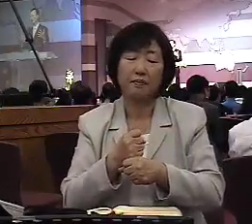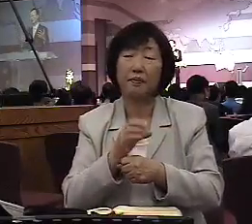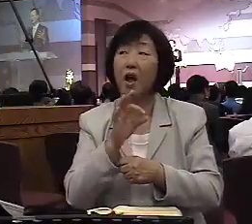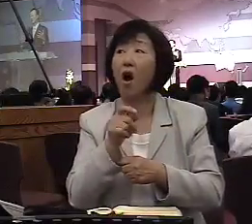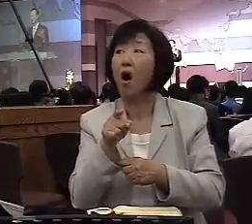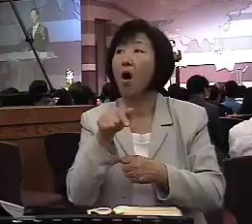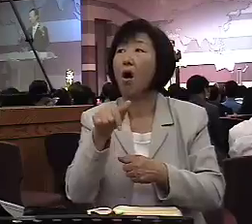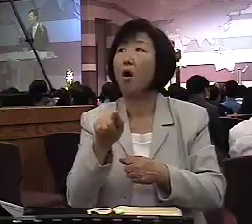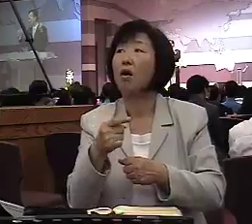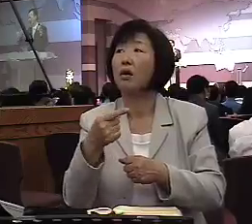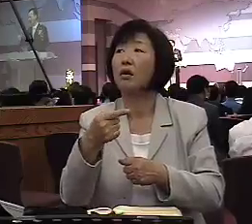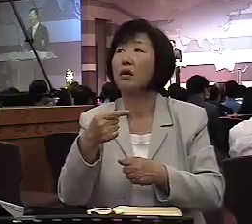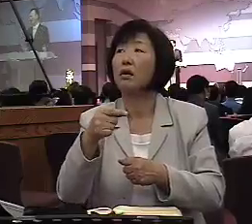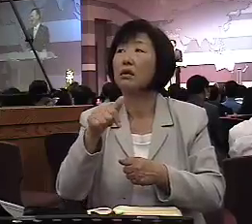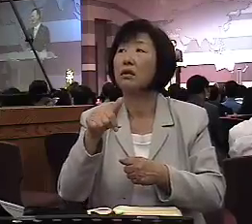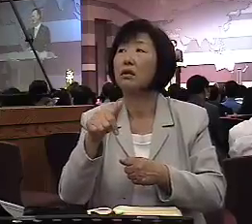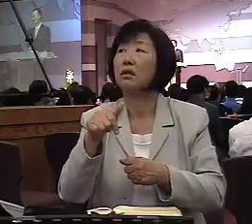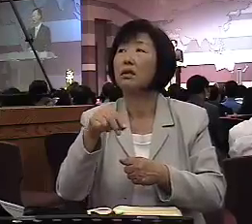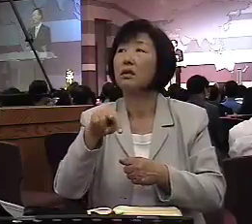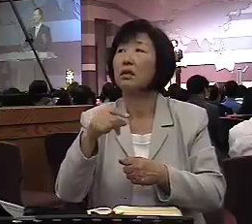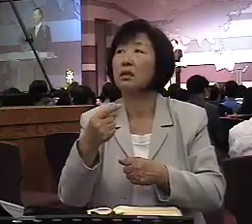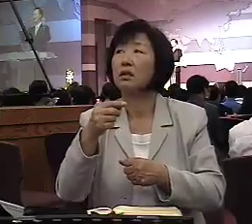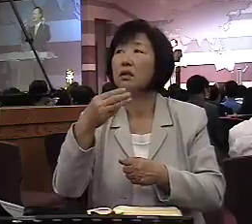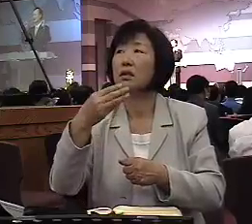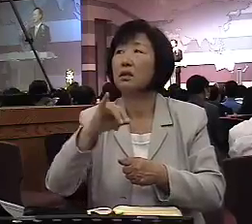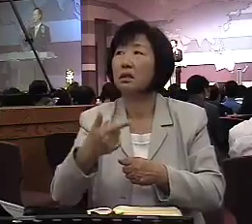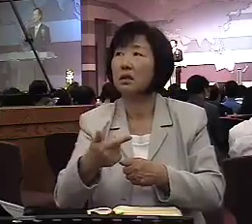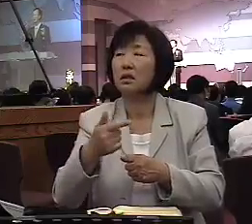어거스틴이 어렸을 때 그렇게 방탕했잖아요.